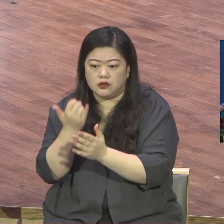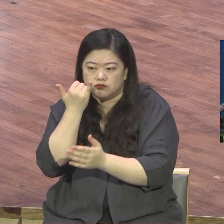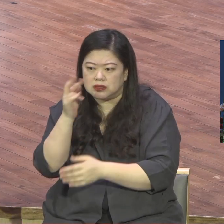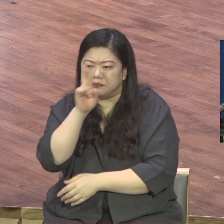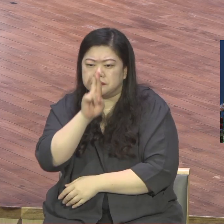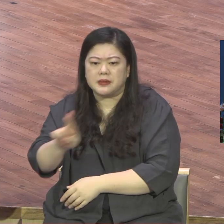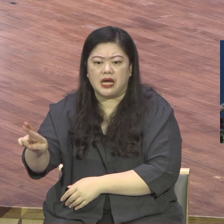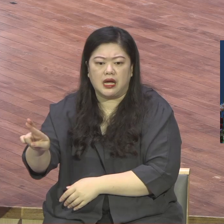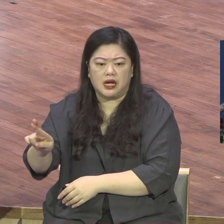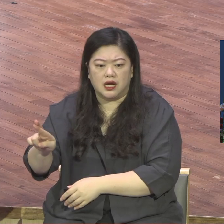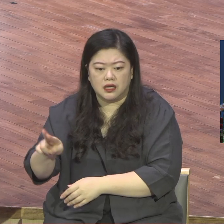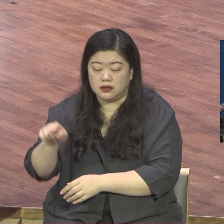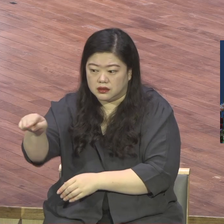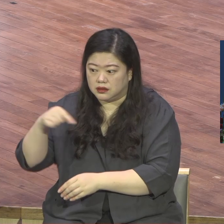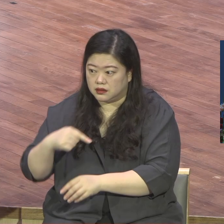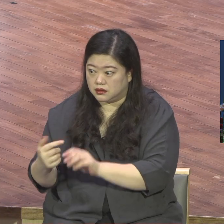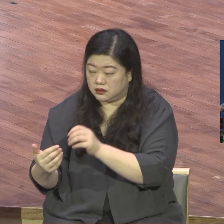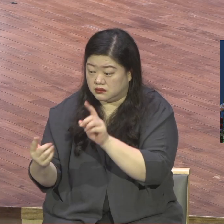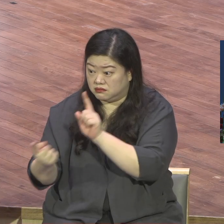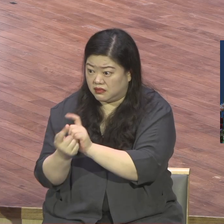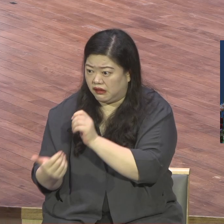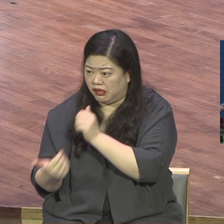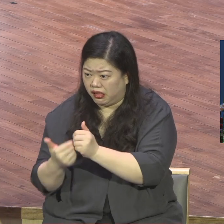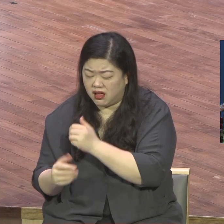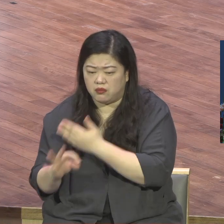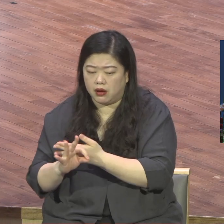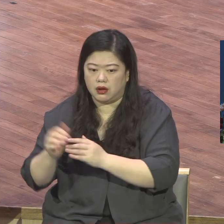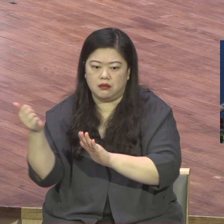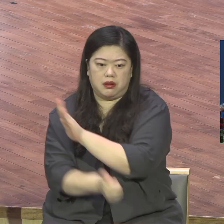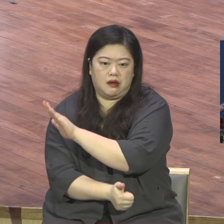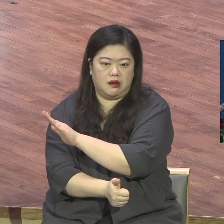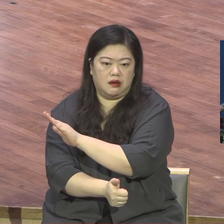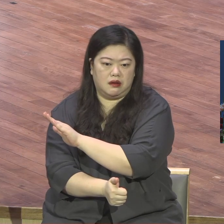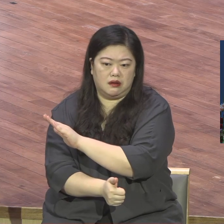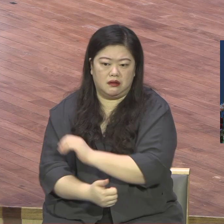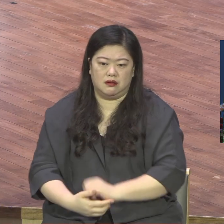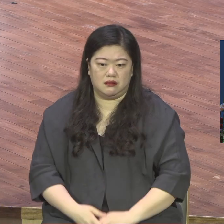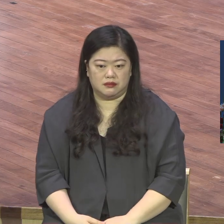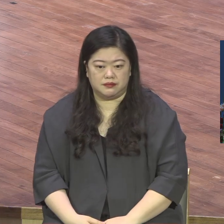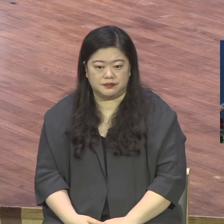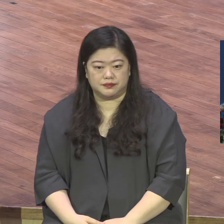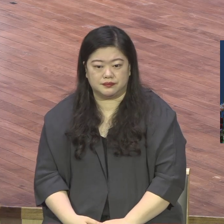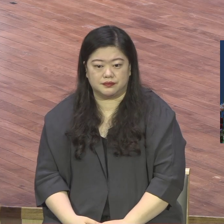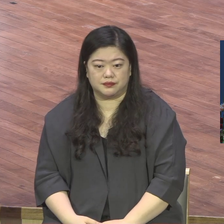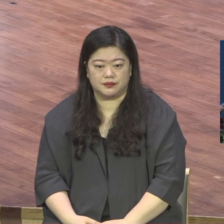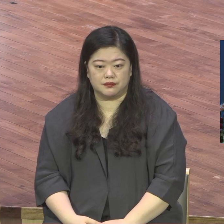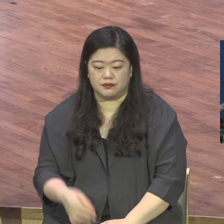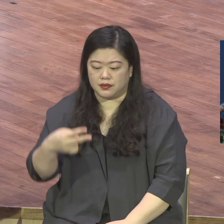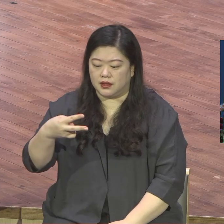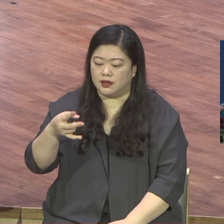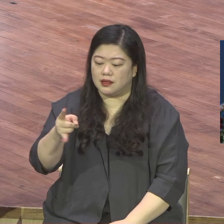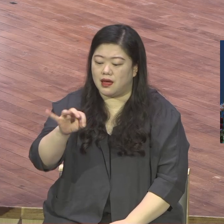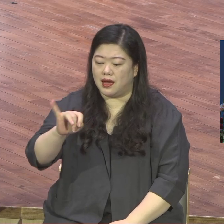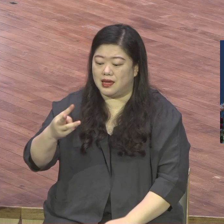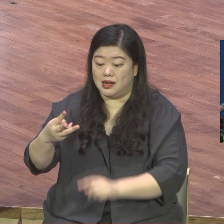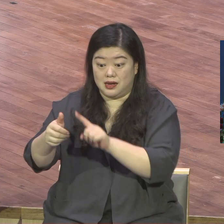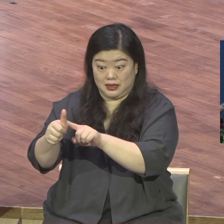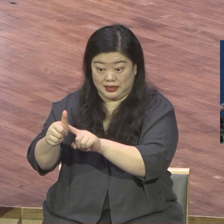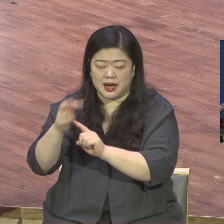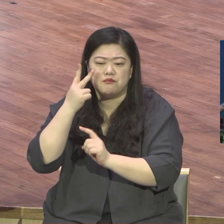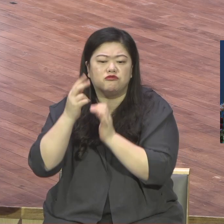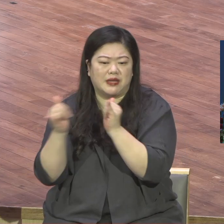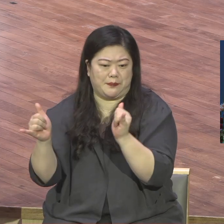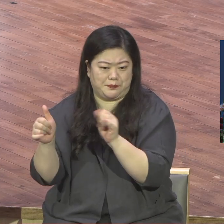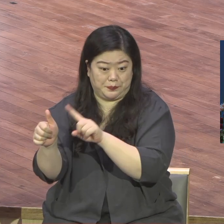그 강조했습니다. 실제로 미국 대학에서 자신이 가정생활, 직장생활,